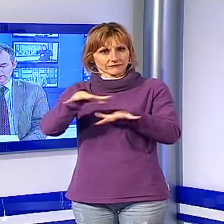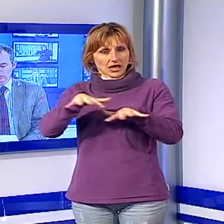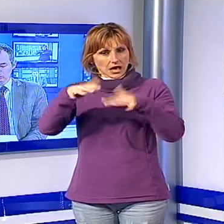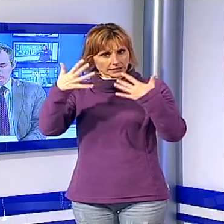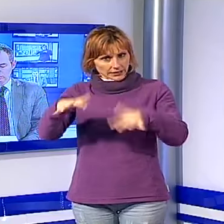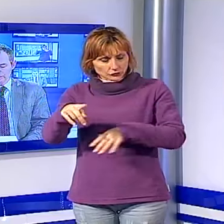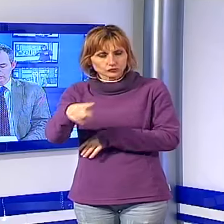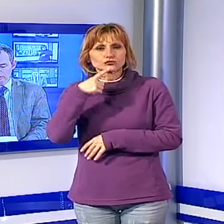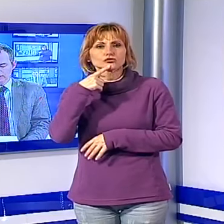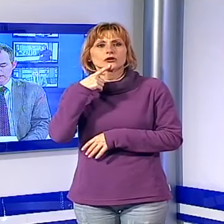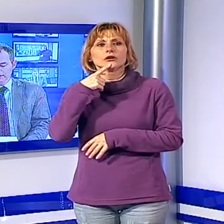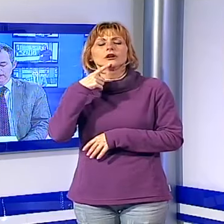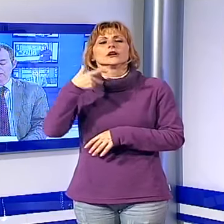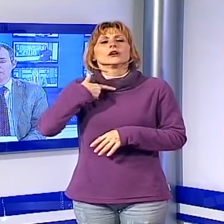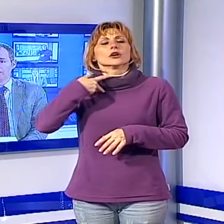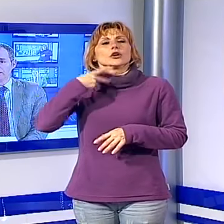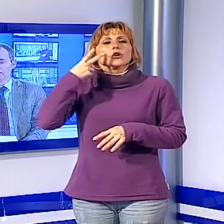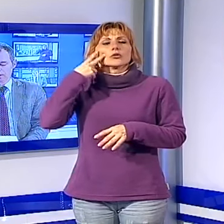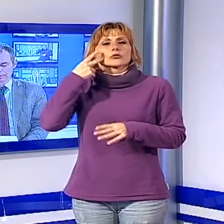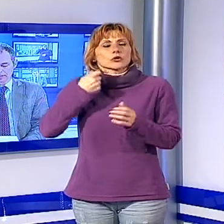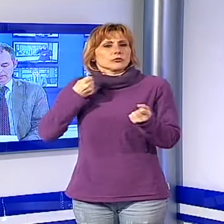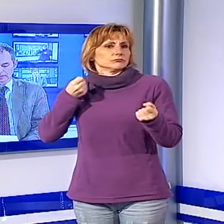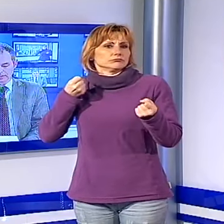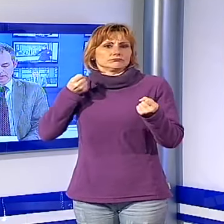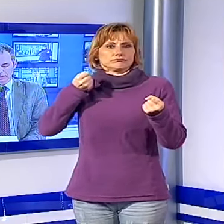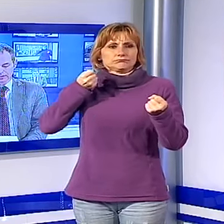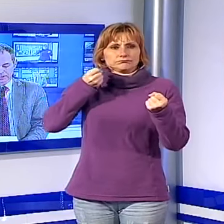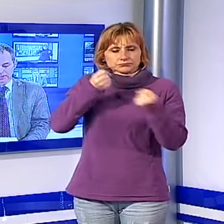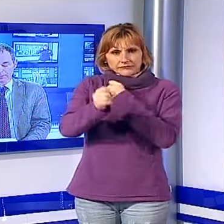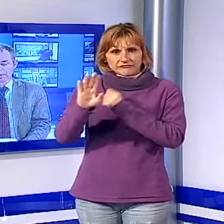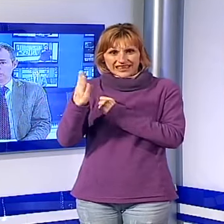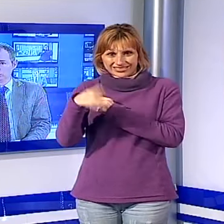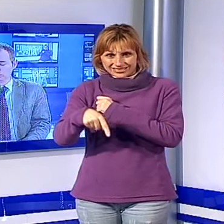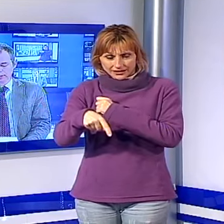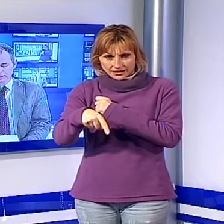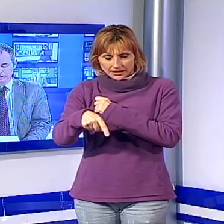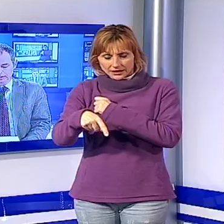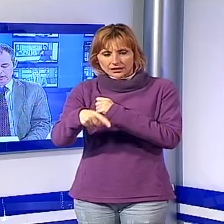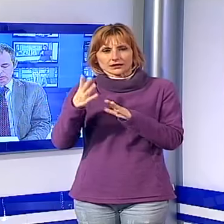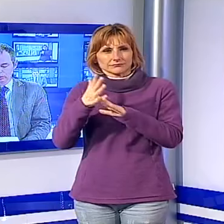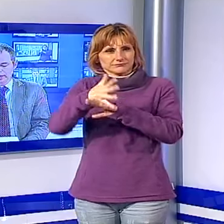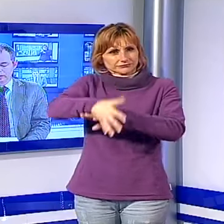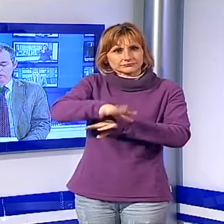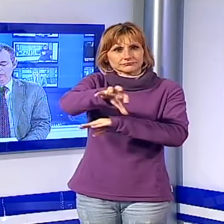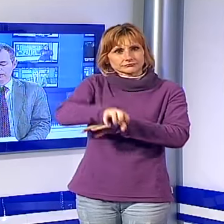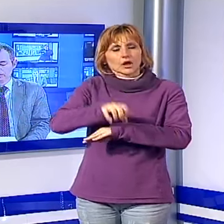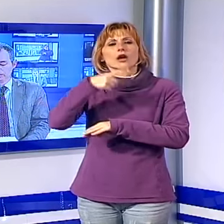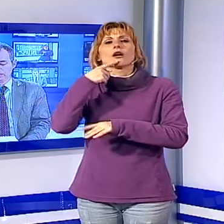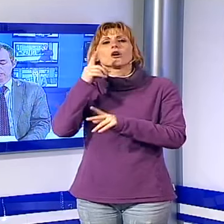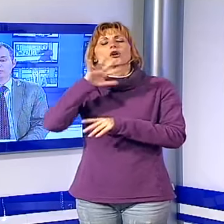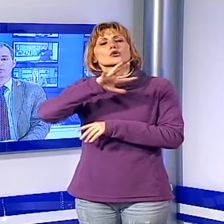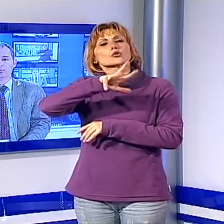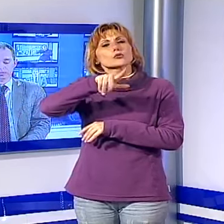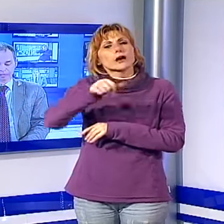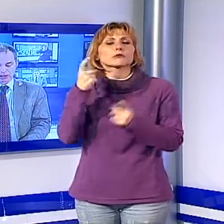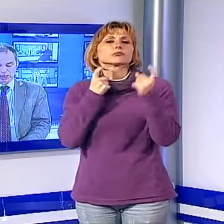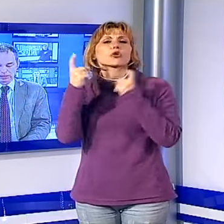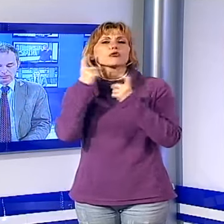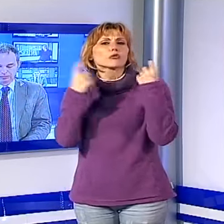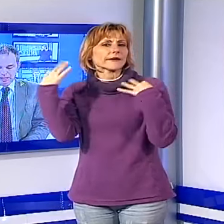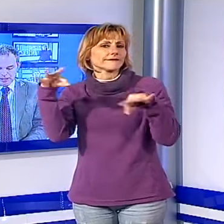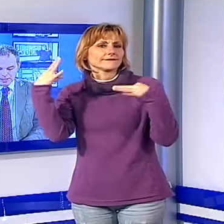utilizzato un tombino di ghisa ed hanno infranto la parte bassa della vetrina per introdursi all'interno e rubare confezioni di profumi